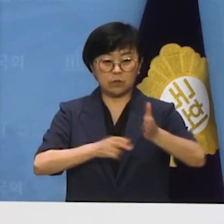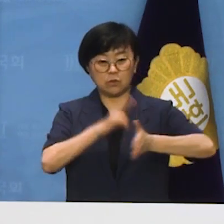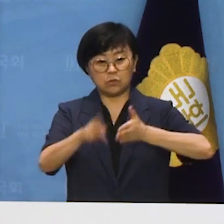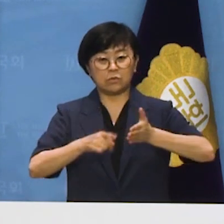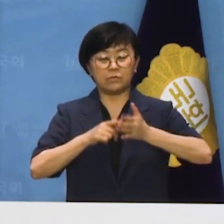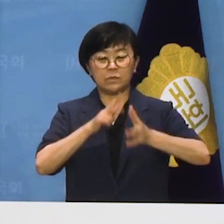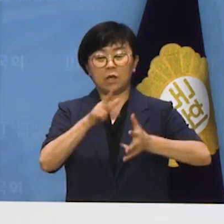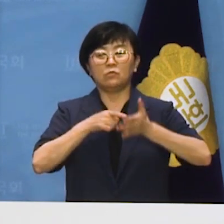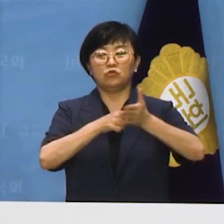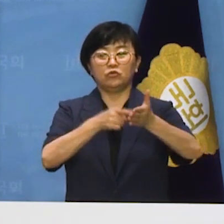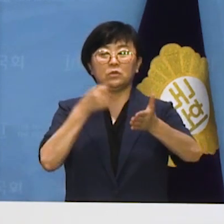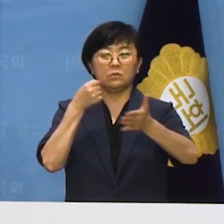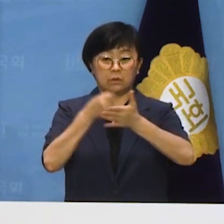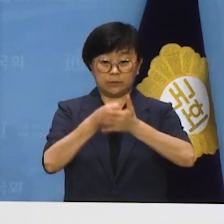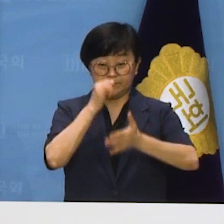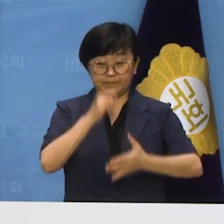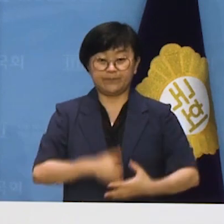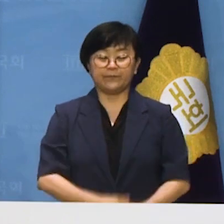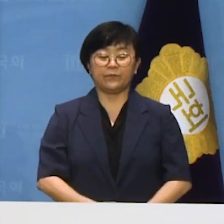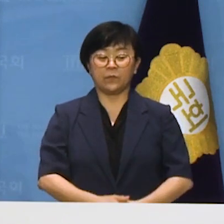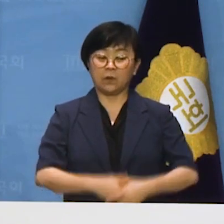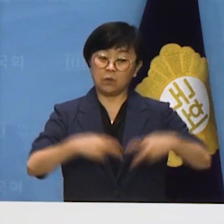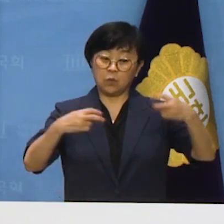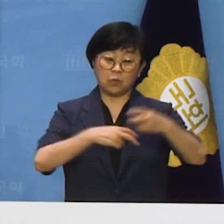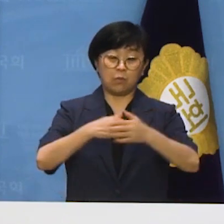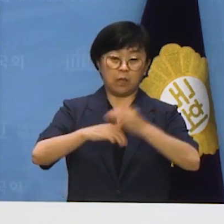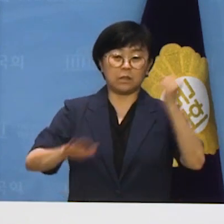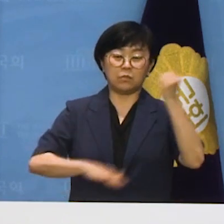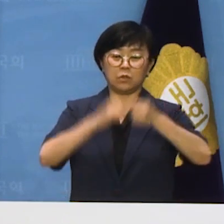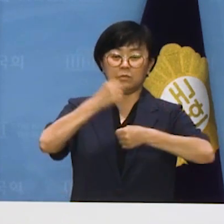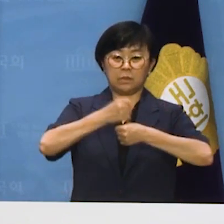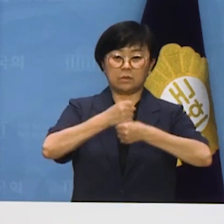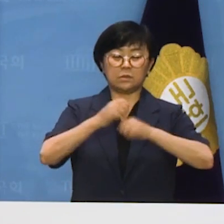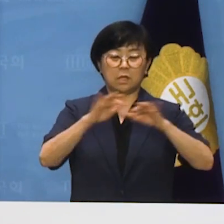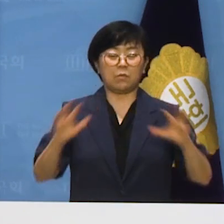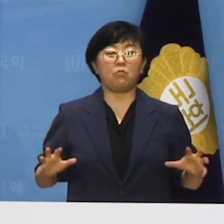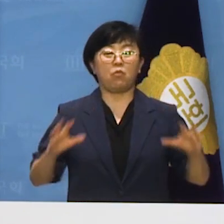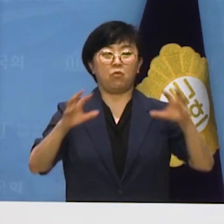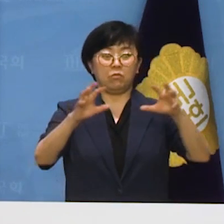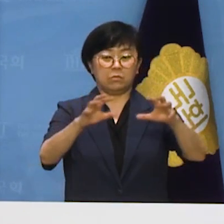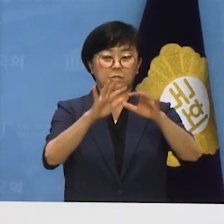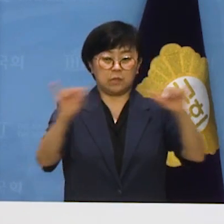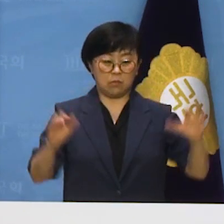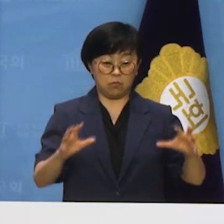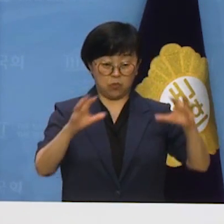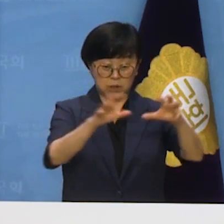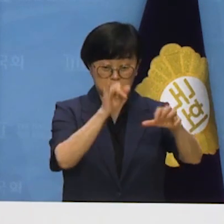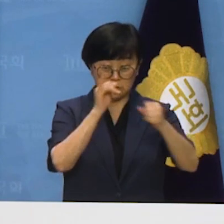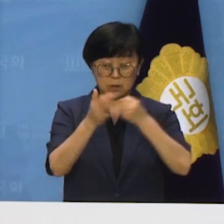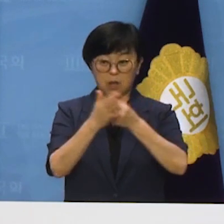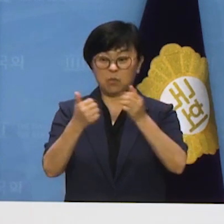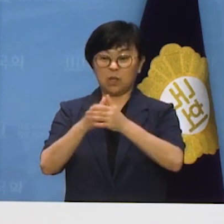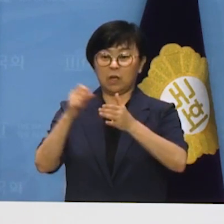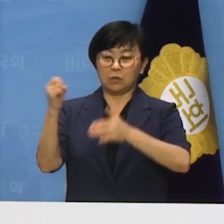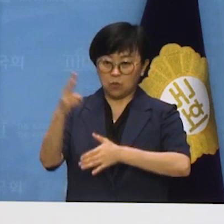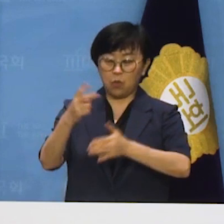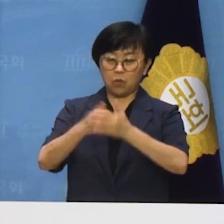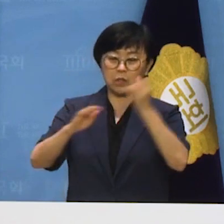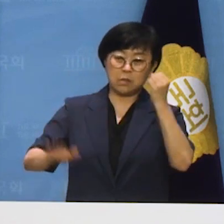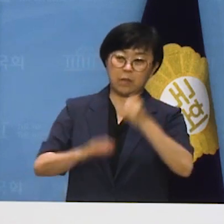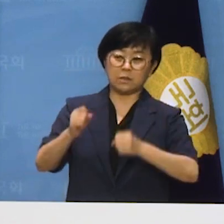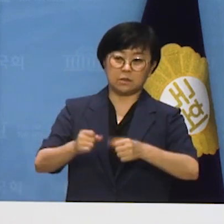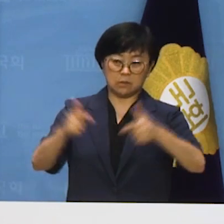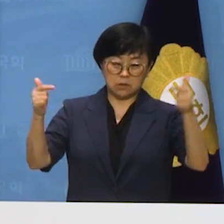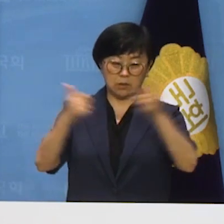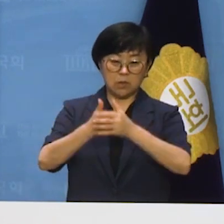철도 사업의 추진 여부를 결정하고 있습니다 교통망 인프라가 구축된이 사람이 몰리고 사람이 몰리니 또 기반시설이